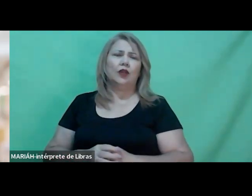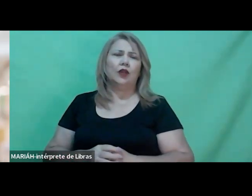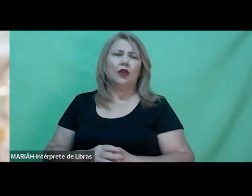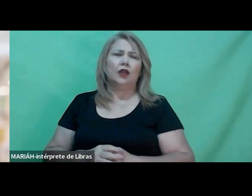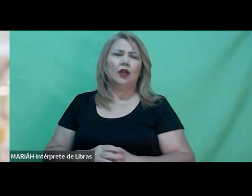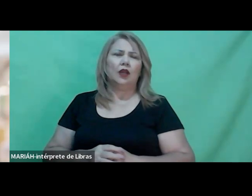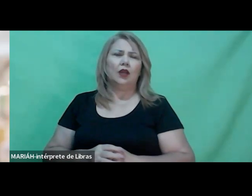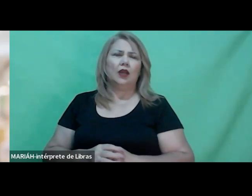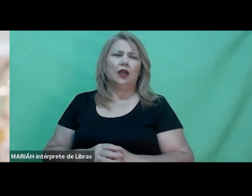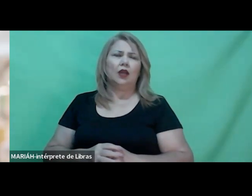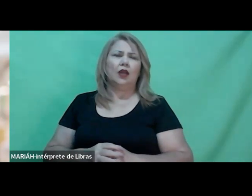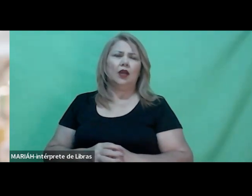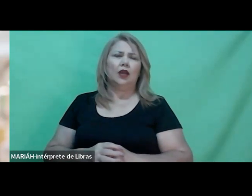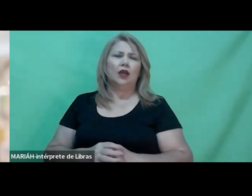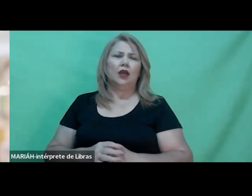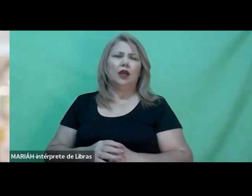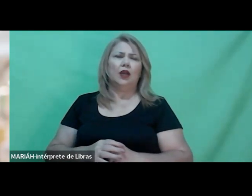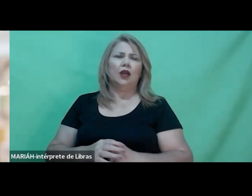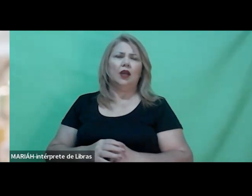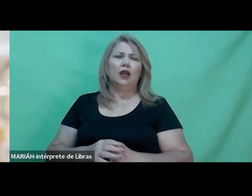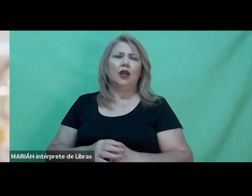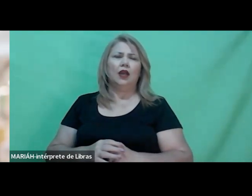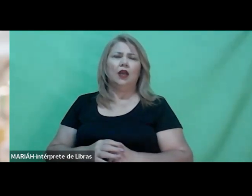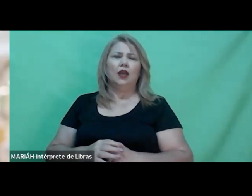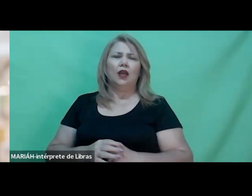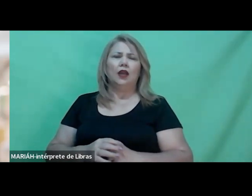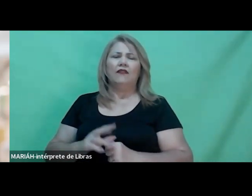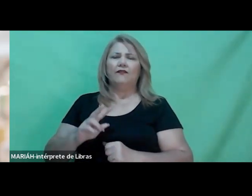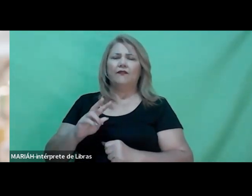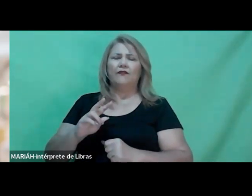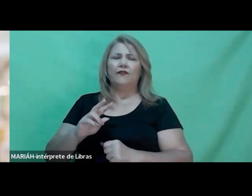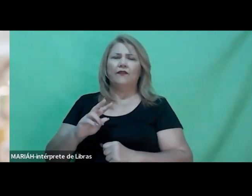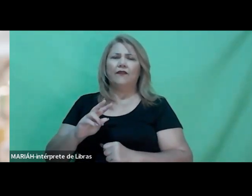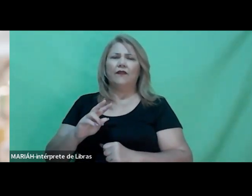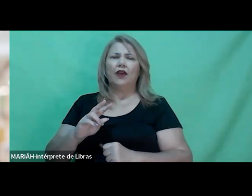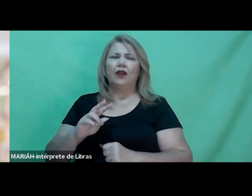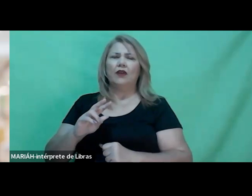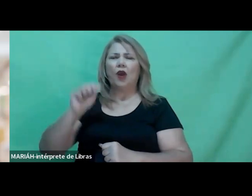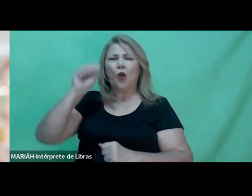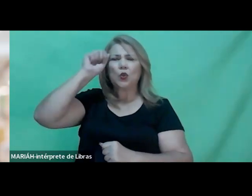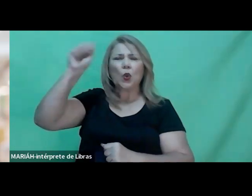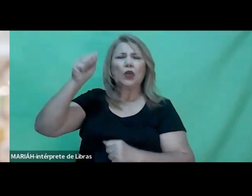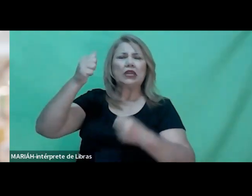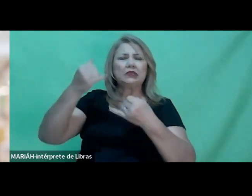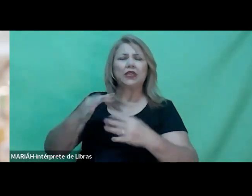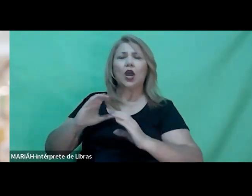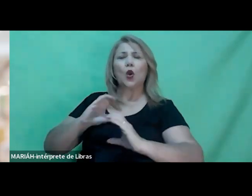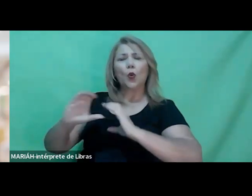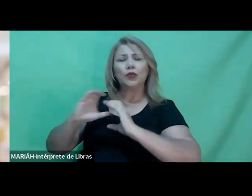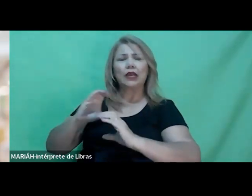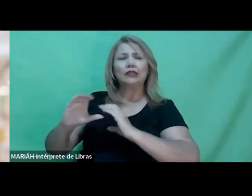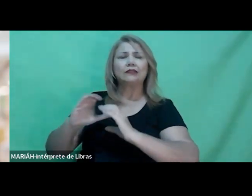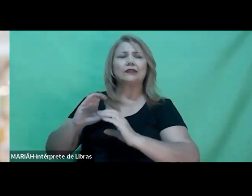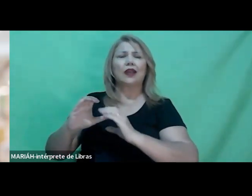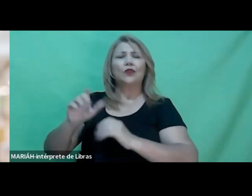r d Viviana burad en un documento titulado la comunicación y el desplazamiento de las